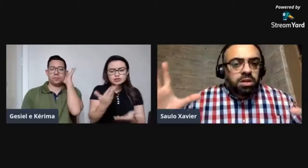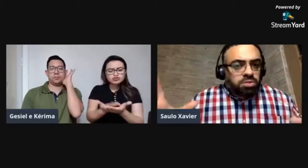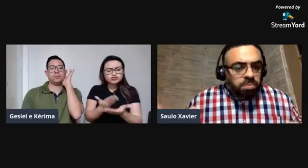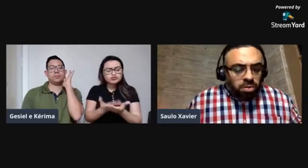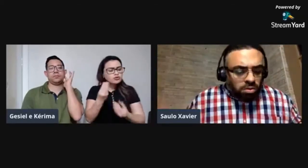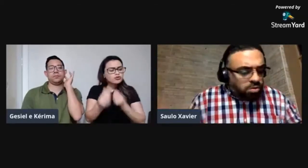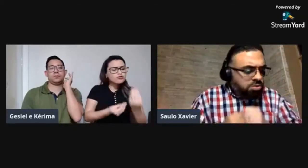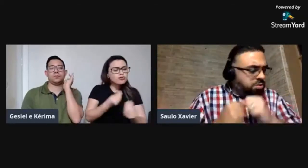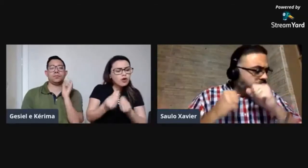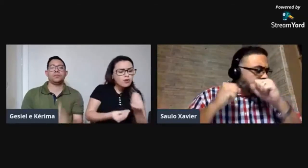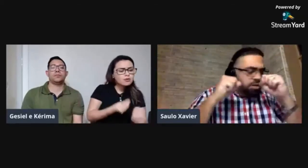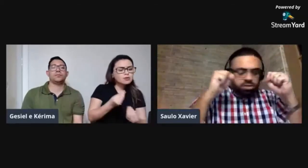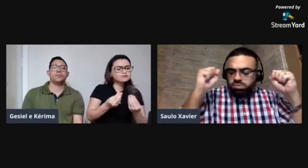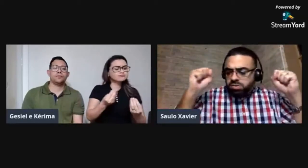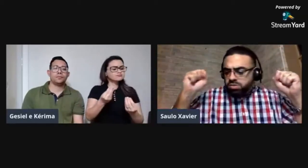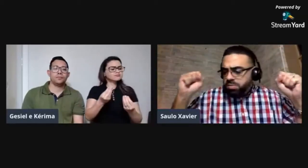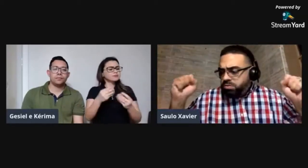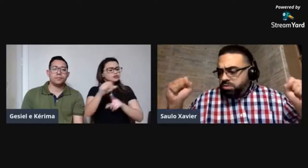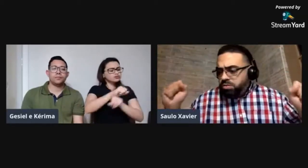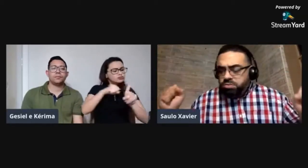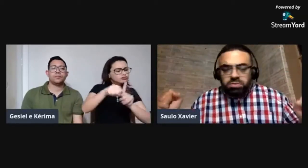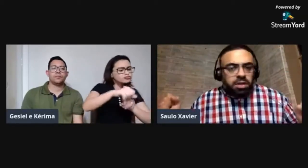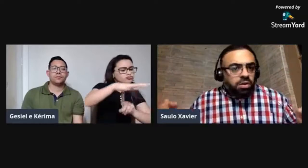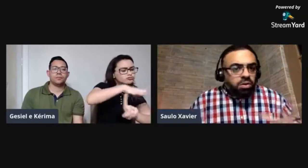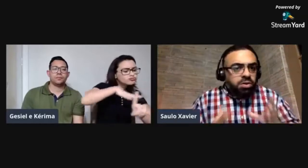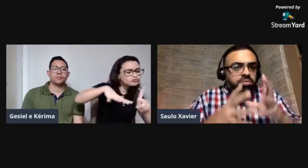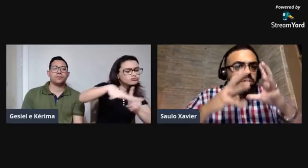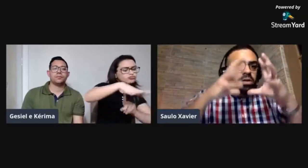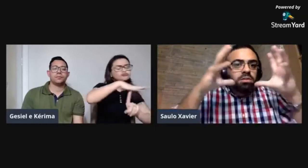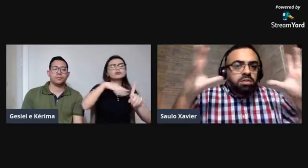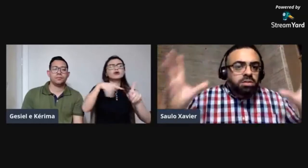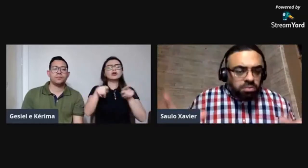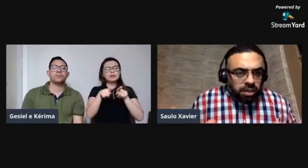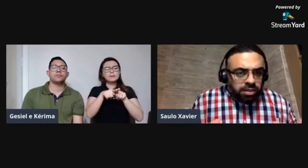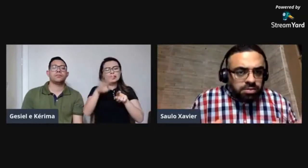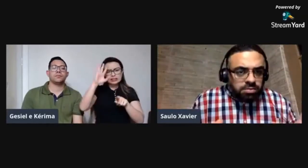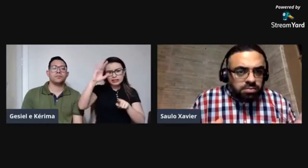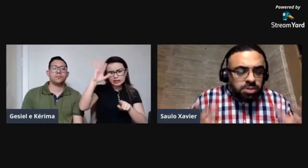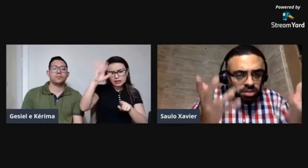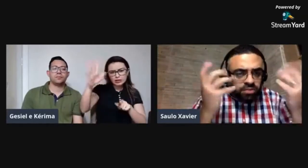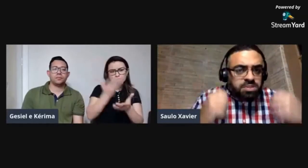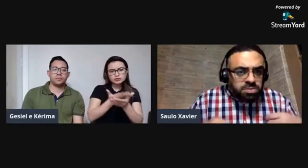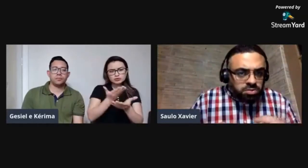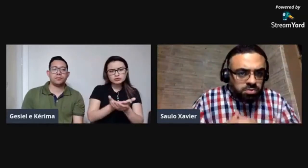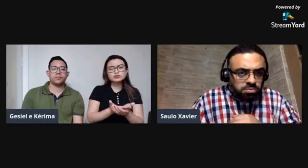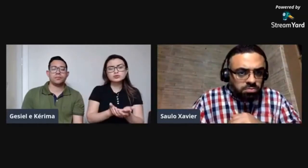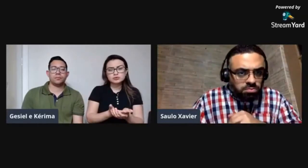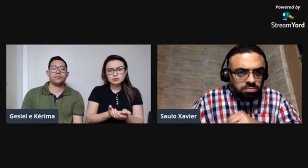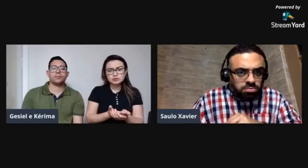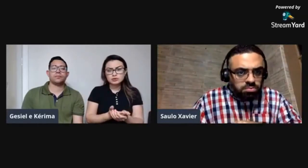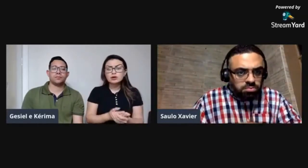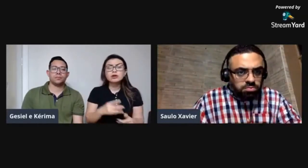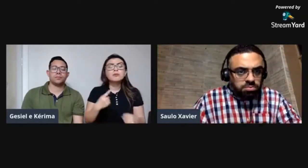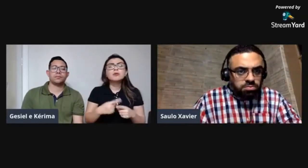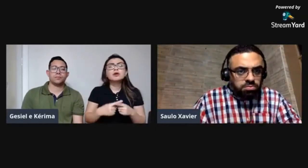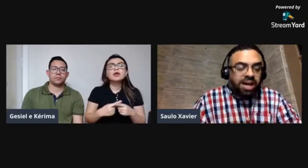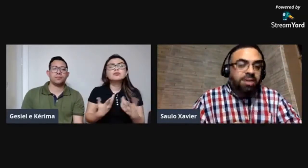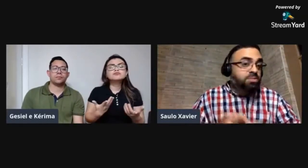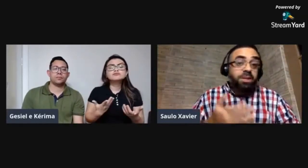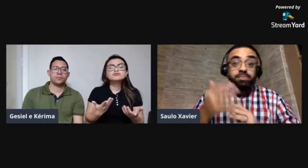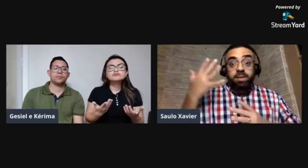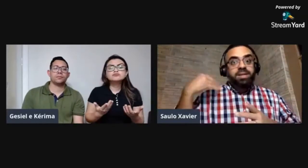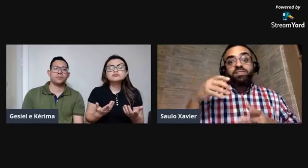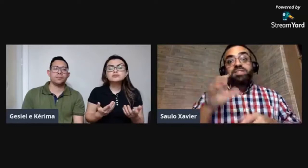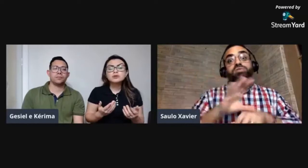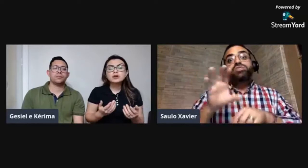conteúdo antropológico, estuda sobre conteúdo teórico e tudo mais. Por que ele não faz isso para surdo?